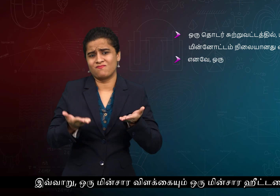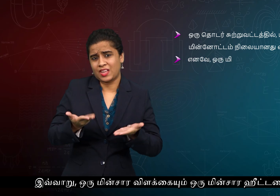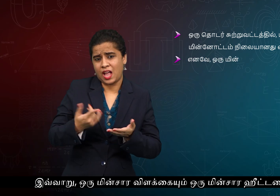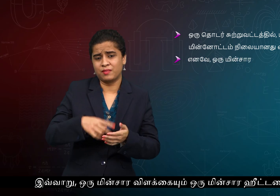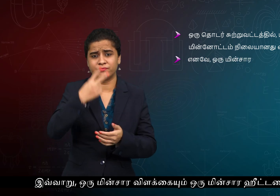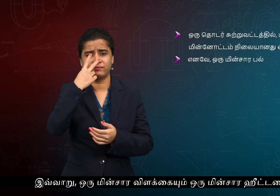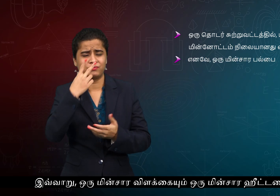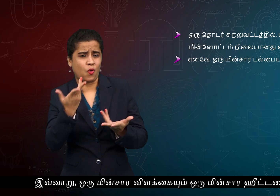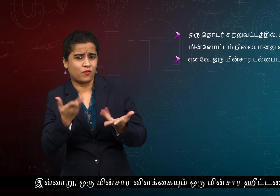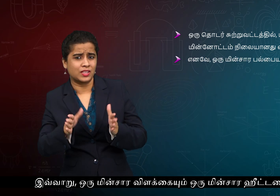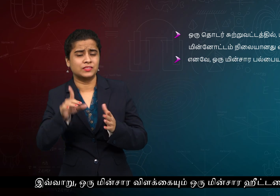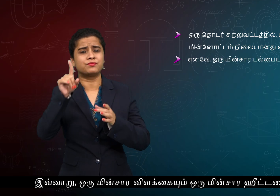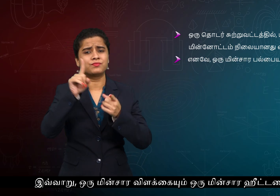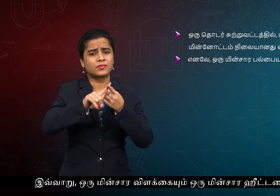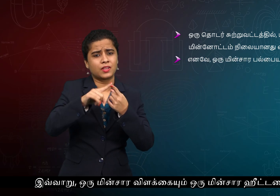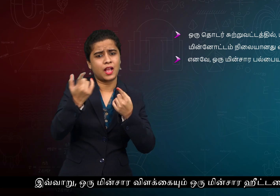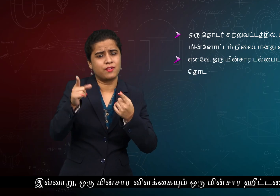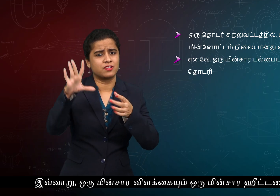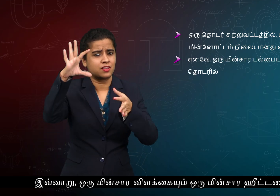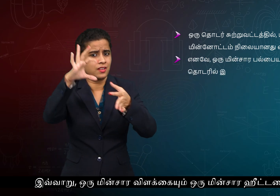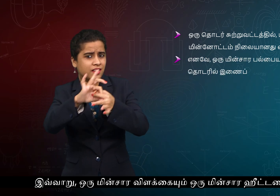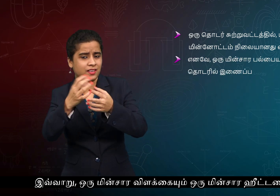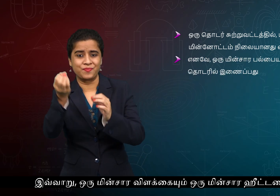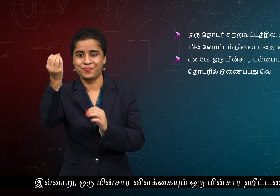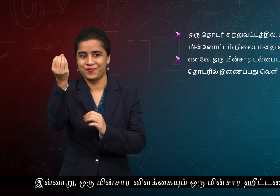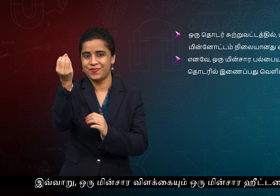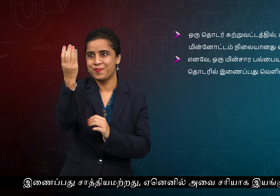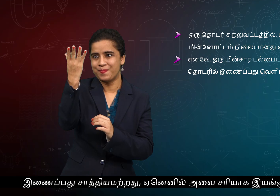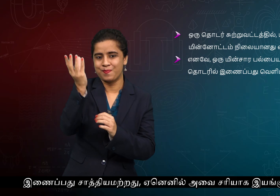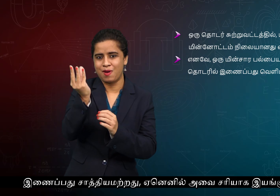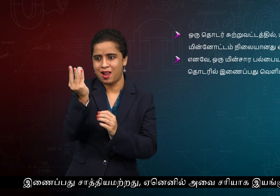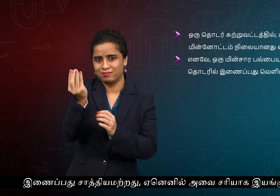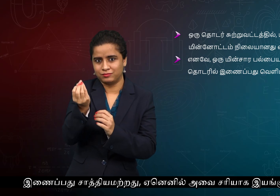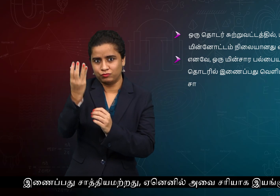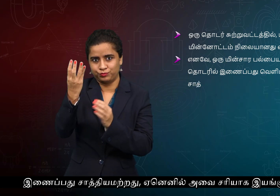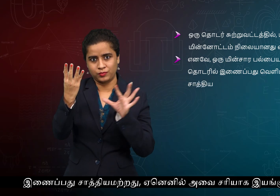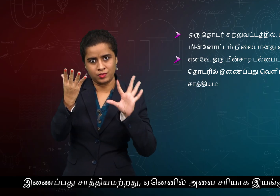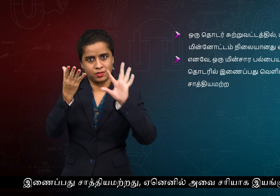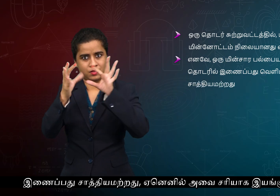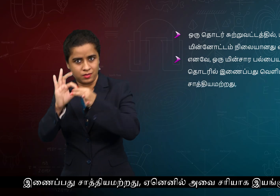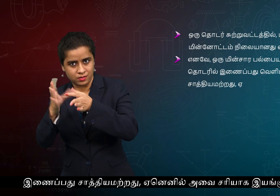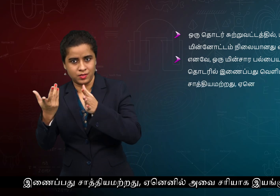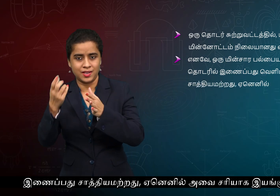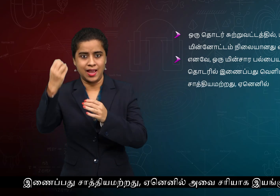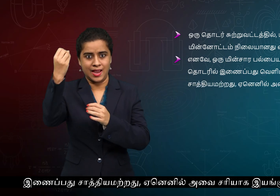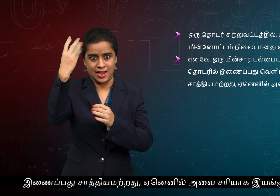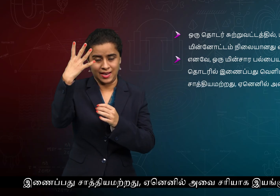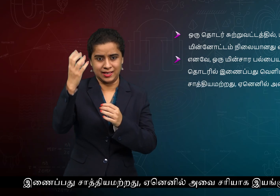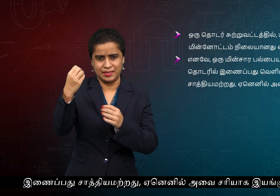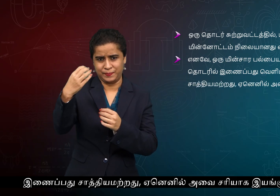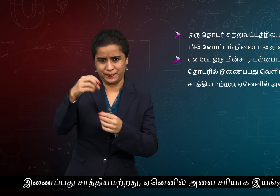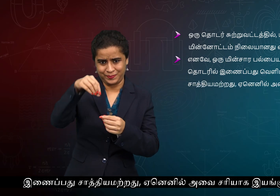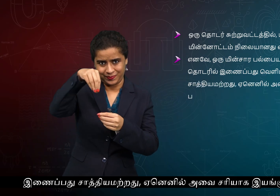இவ்வாறு ஒரு மின்சார விளக்கையும் ஒரு மின்சார ஹீட்டரையும் தொடரில் இணைப்பது சாத்தியமற்றது. ஏனெனில்